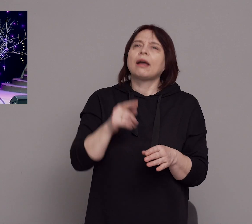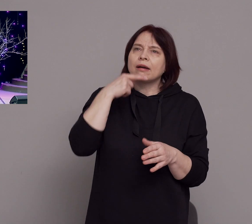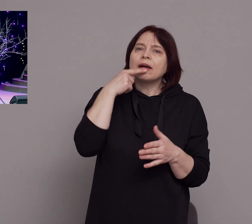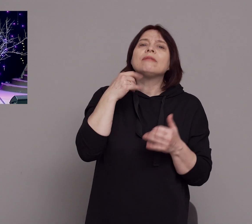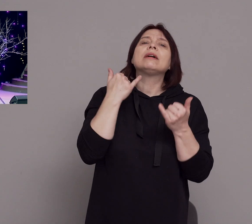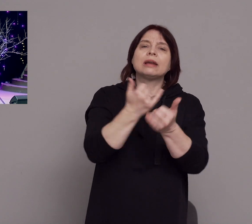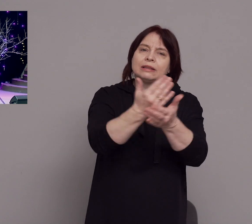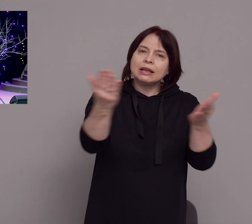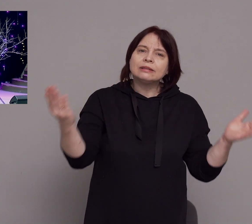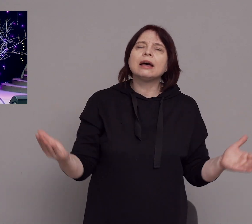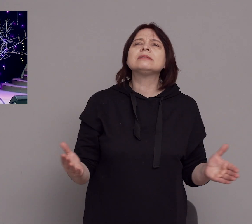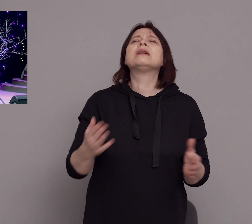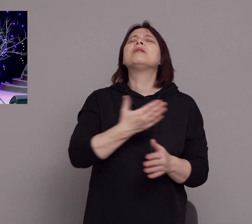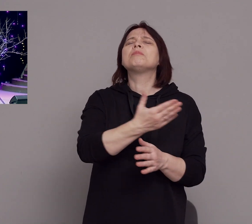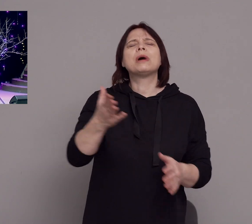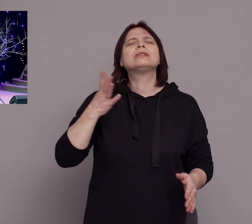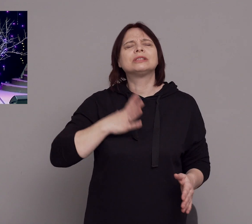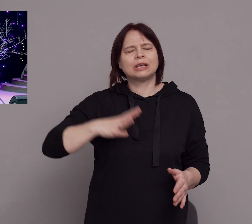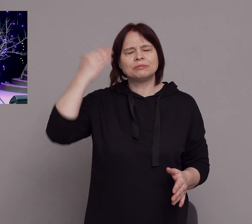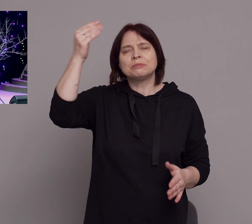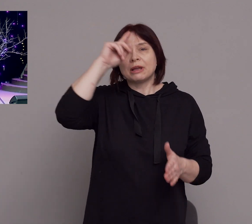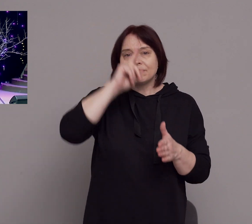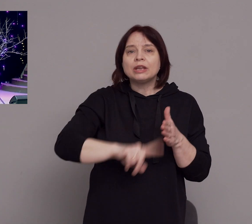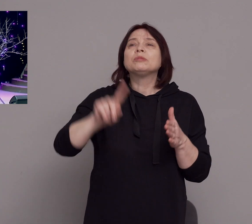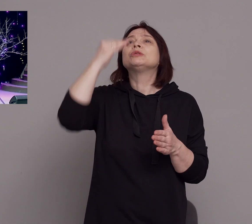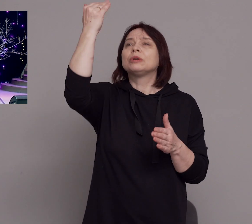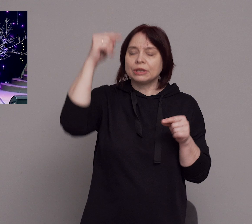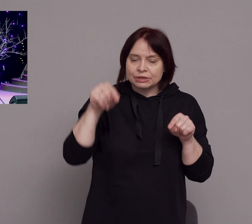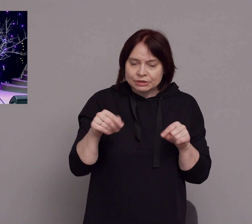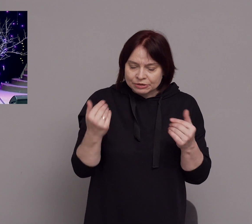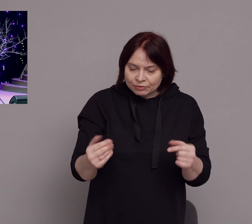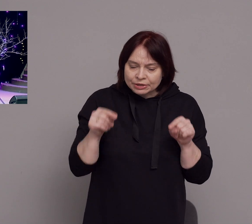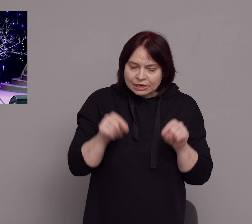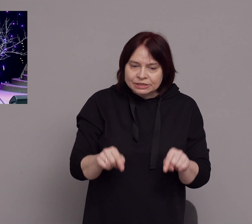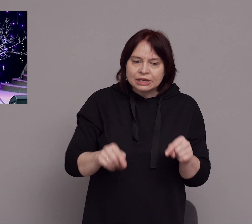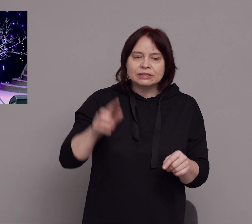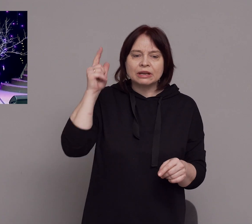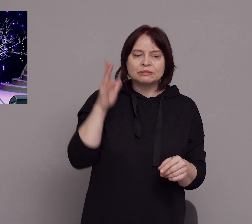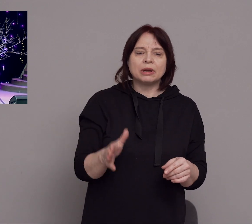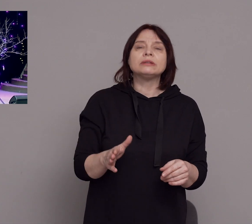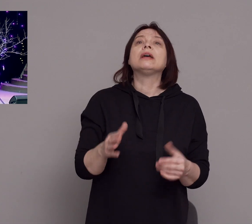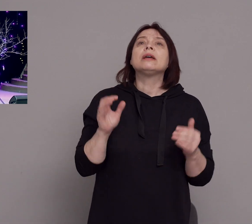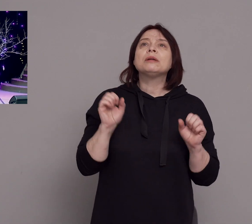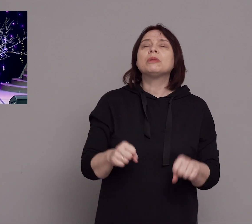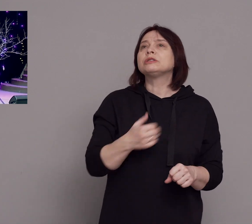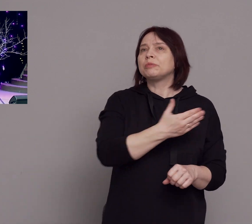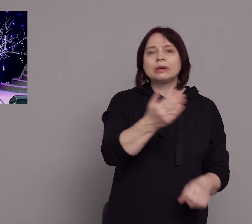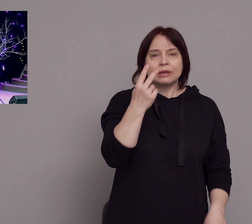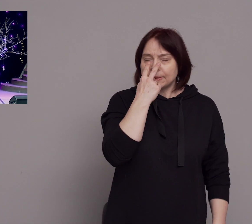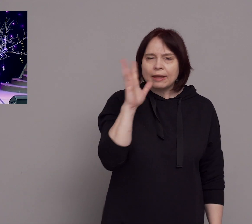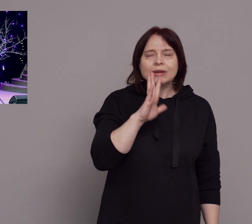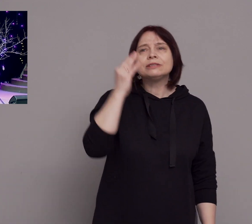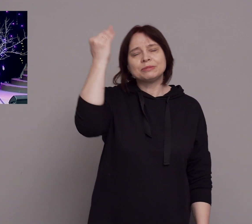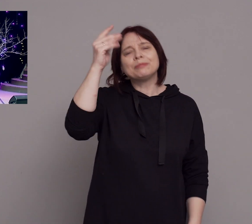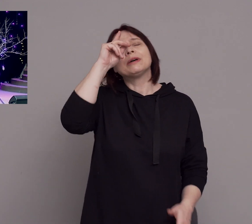нам. Мы ожидаем Тебя, Бог. И мы верим, что Ты сегодня здесь, Господь, Ты присутствуешь здесь. Хотя мы Тебя не видим, но мы знаем, что Ты здесь,